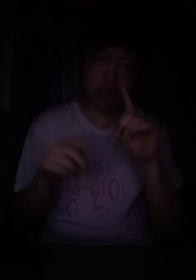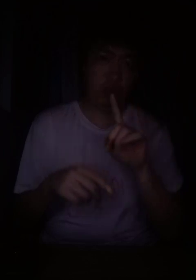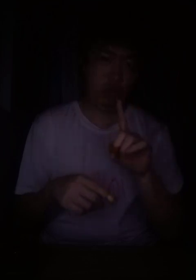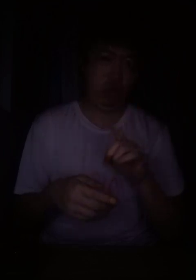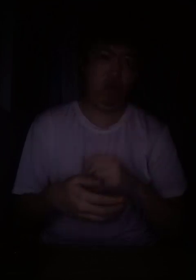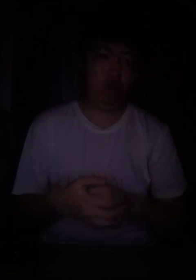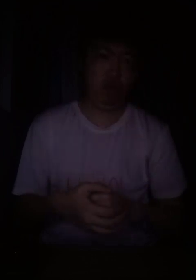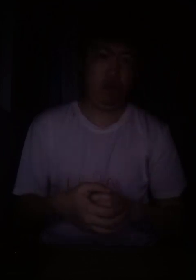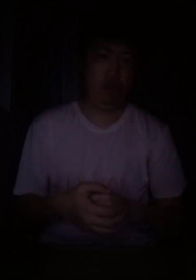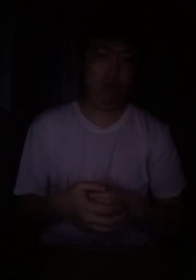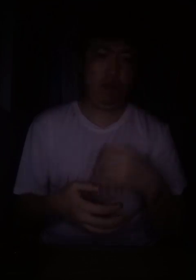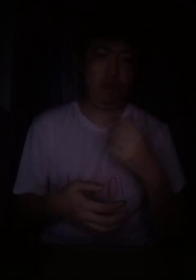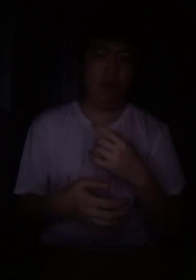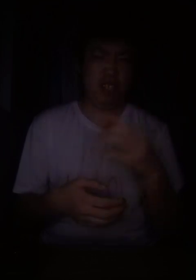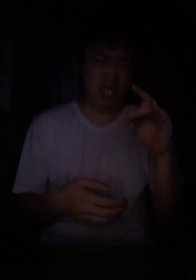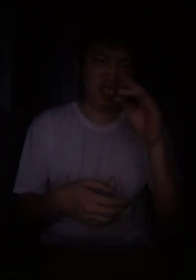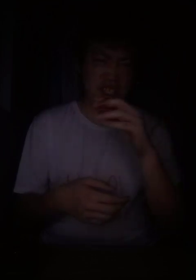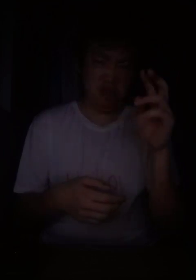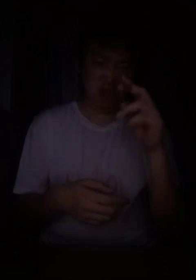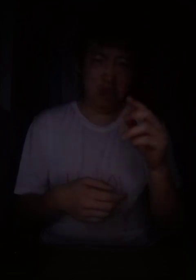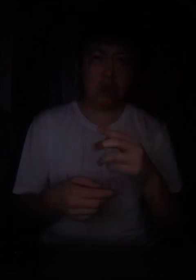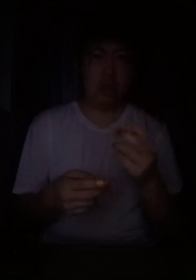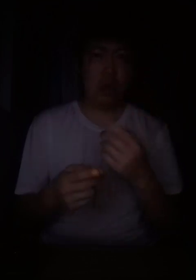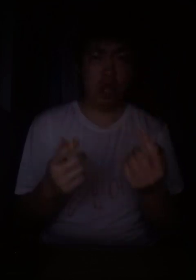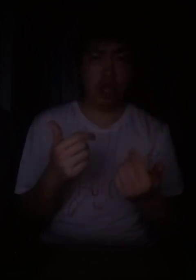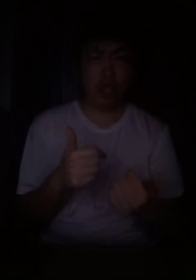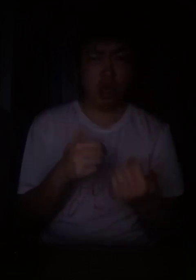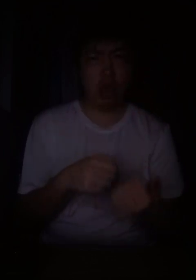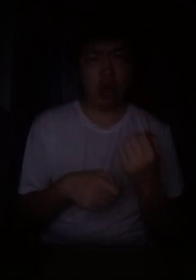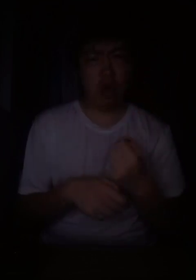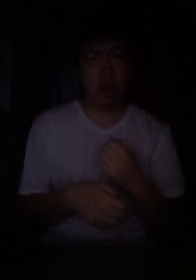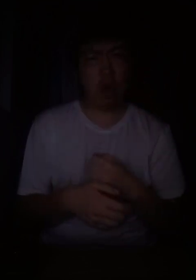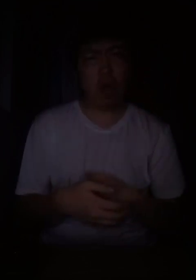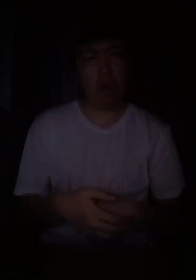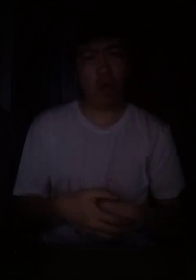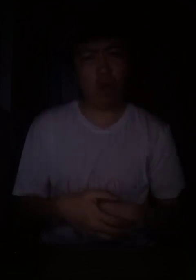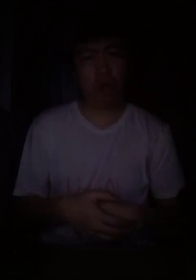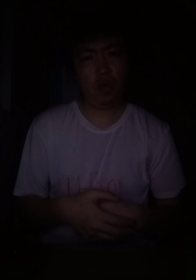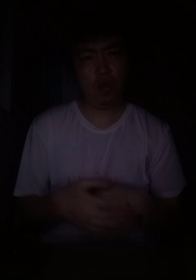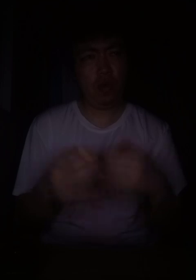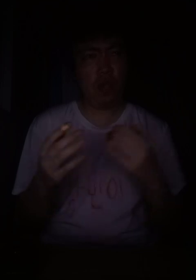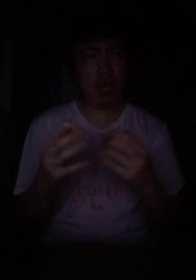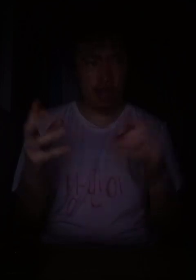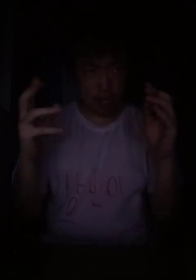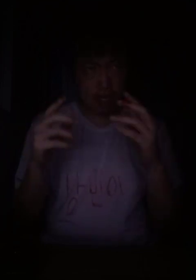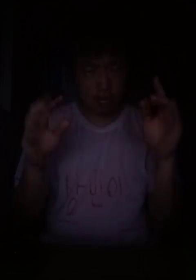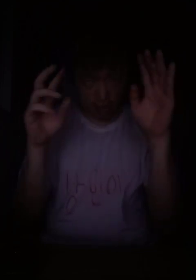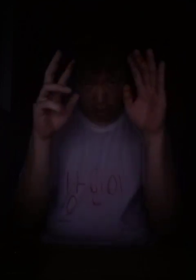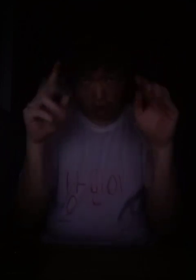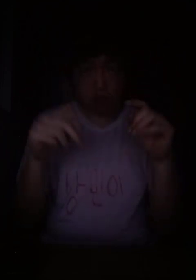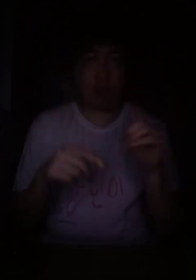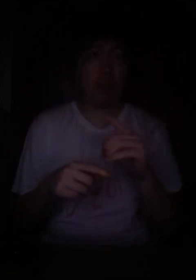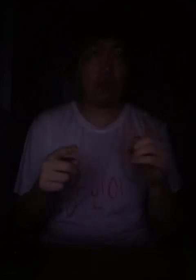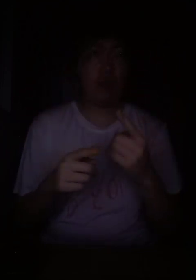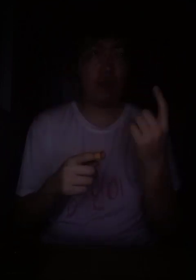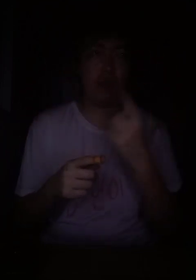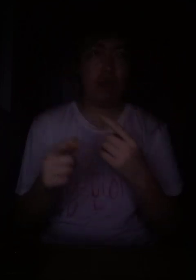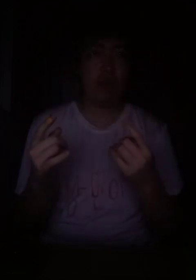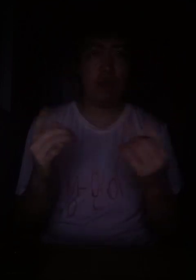모두 다 개고기로 도살됩니다. 다 도살되는 그런 형편이군요. 네. 다친 개들 어떻게 처리가 되고 있는지 추적 60분 취재 영상을